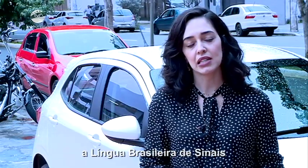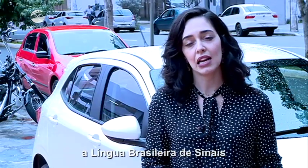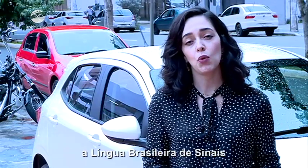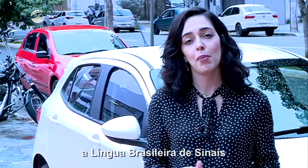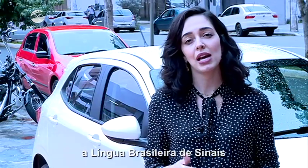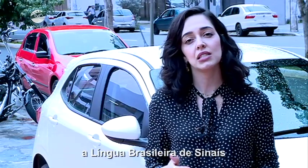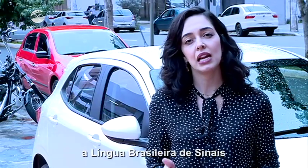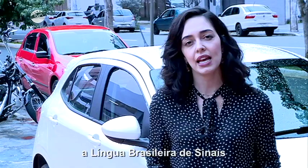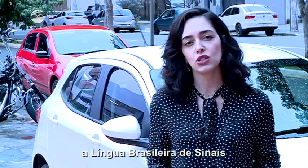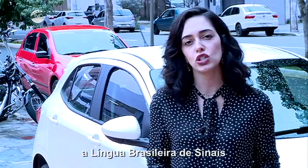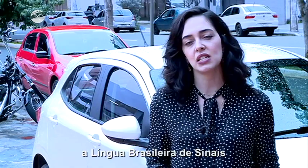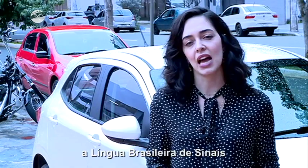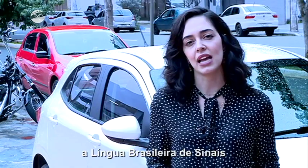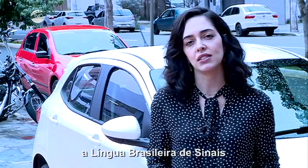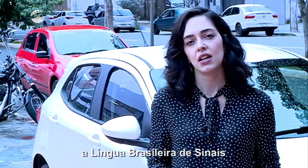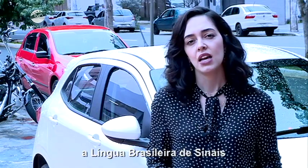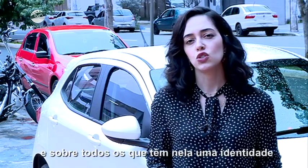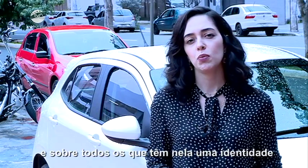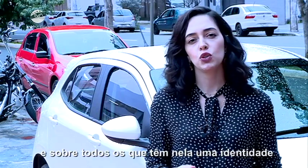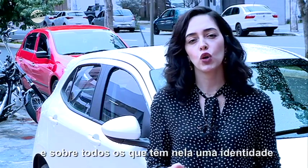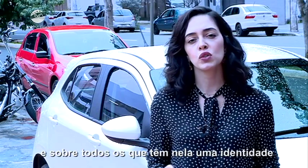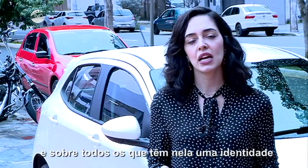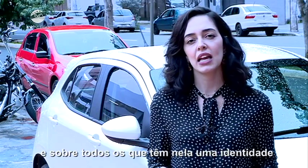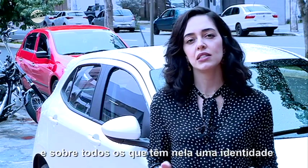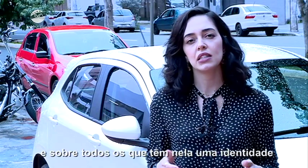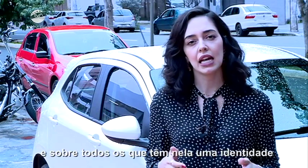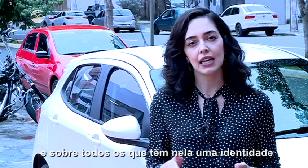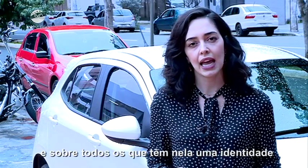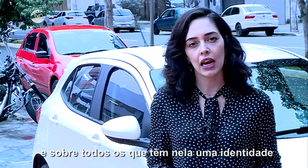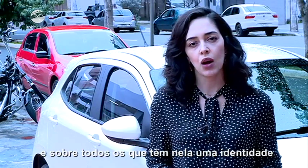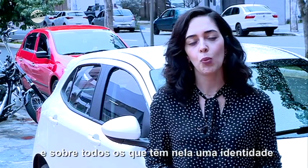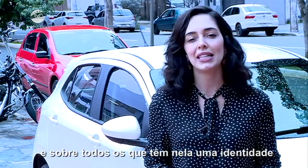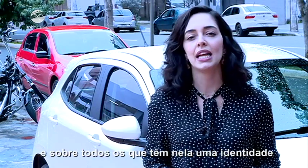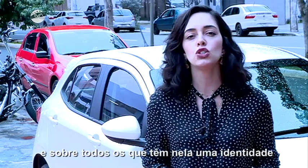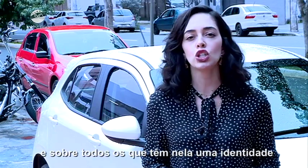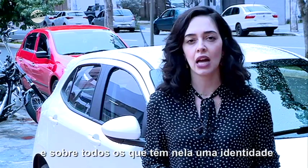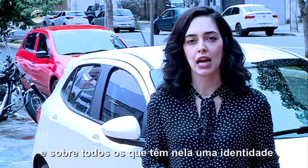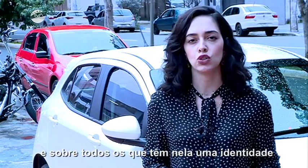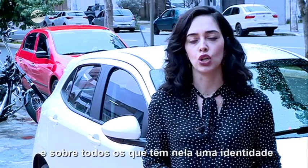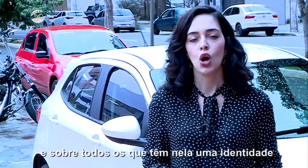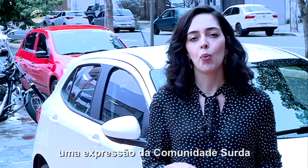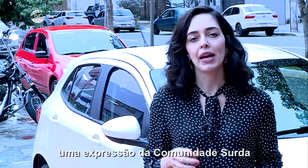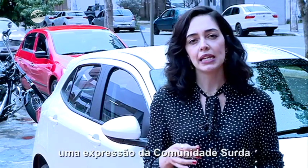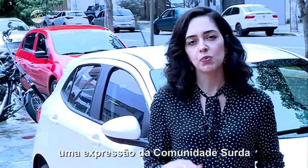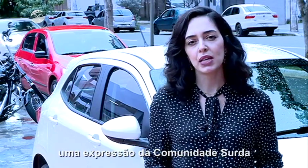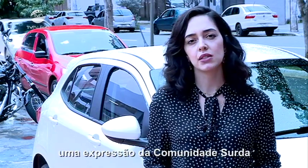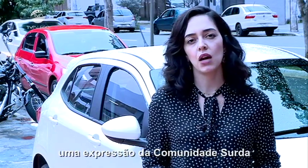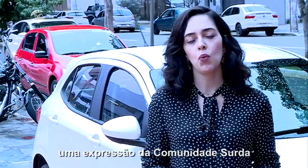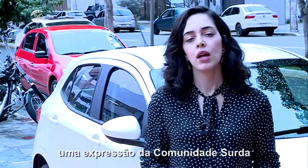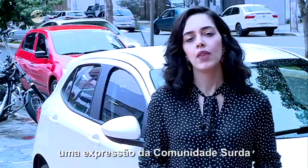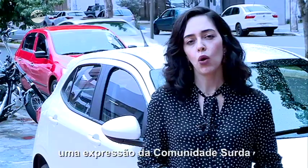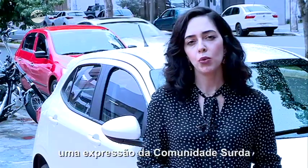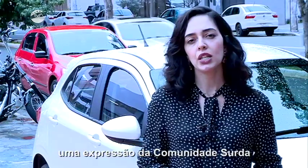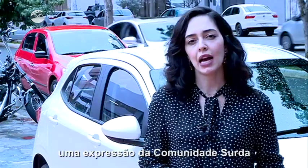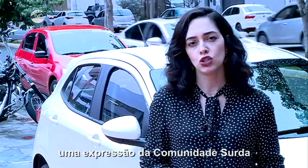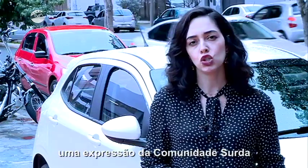língua brasileira de sinais, e sobre todos aqueles que têm nela uma identidade, uma expressão da comunidade